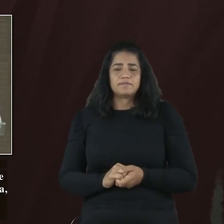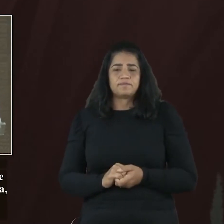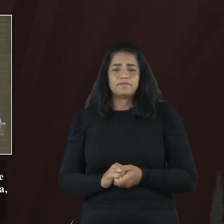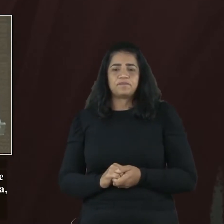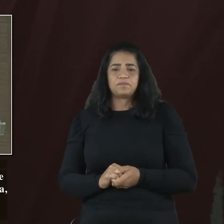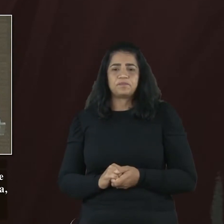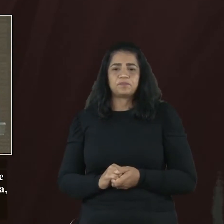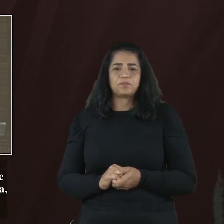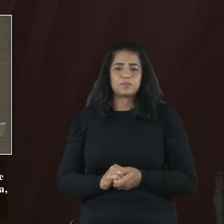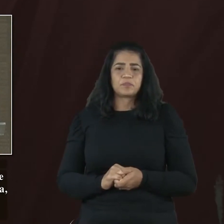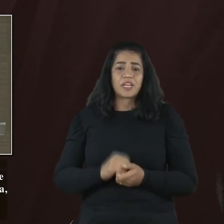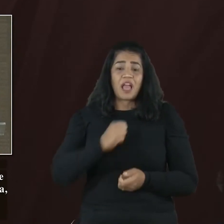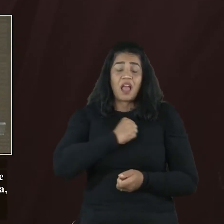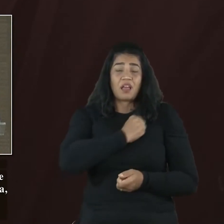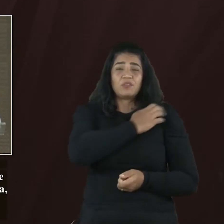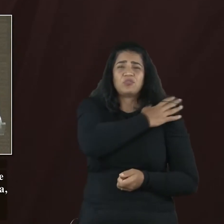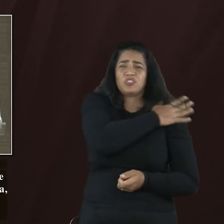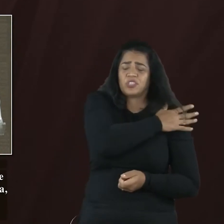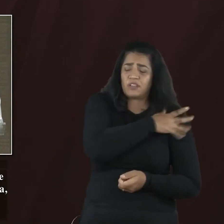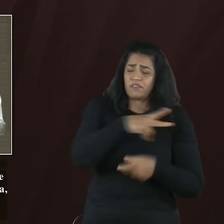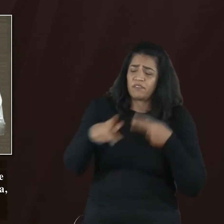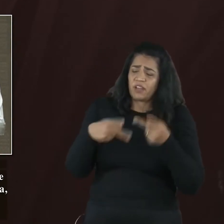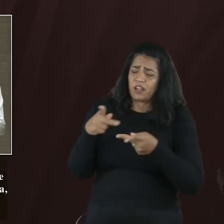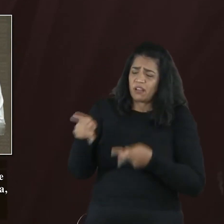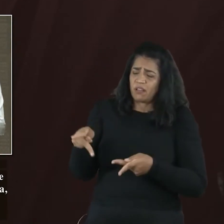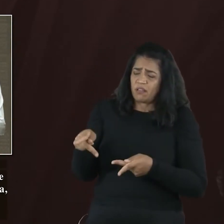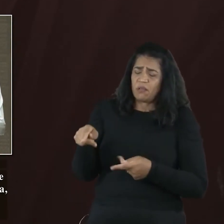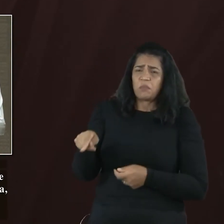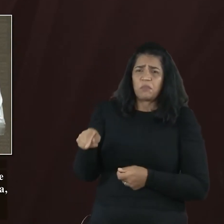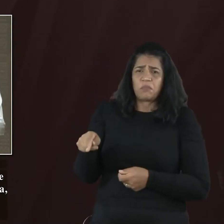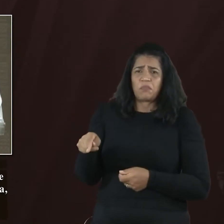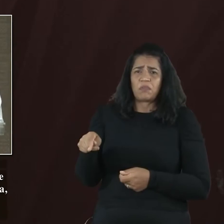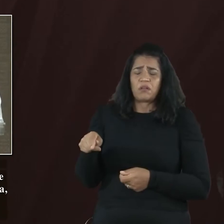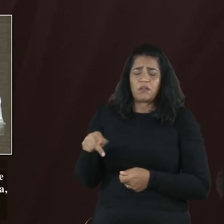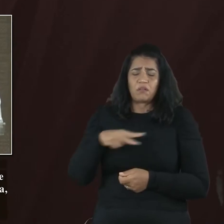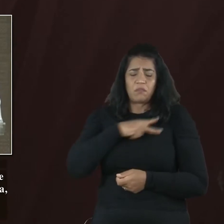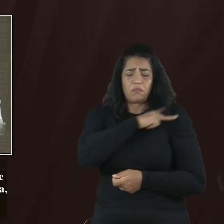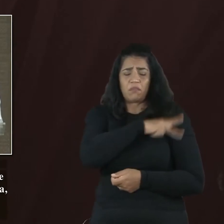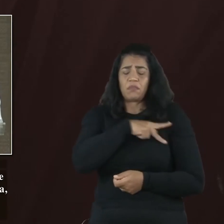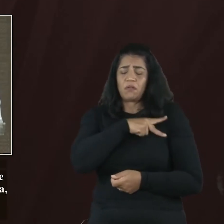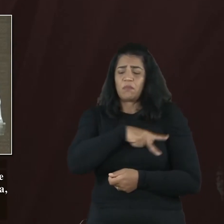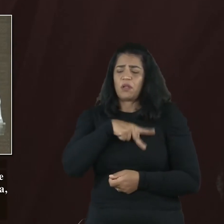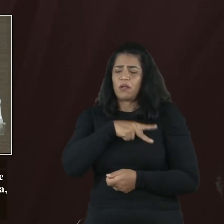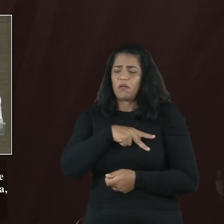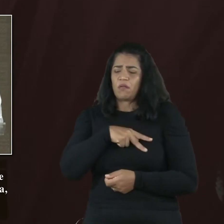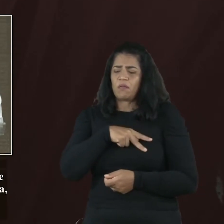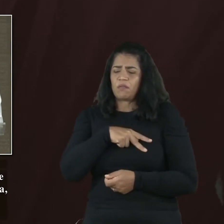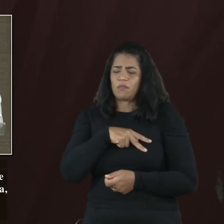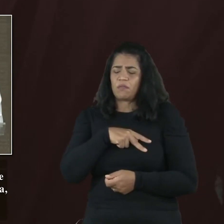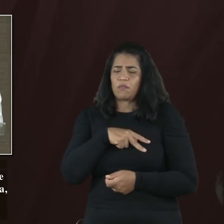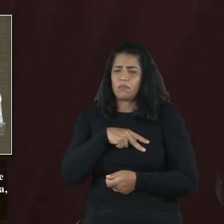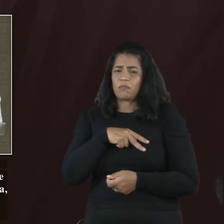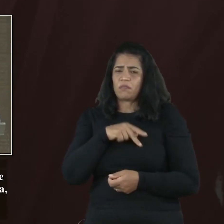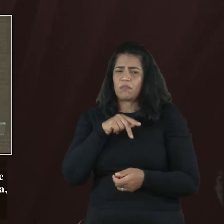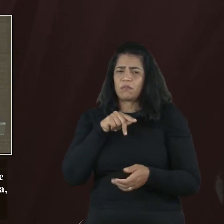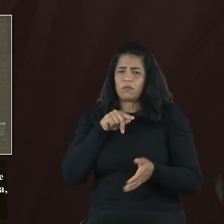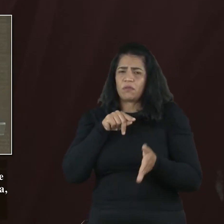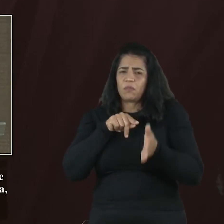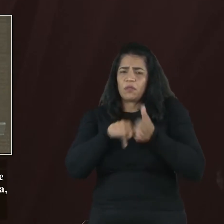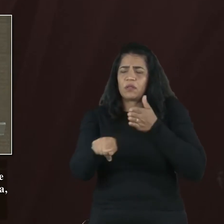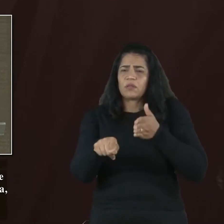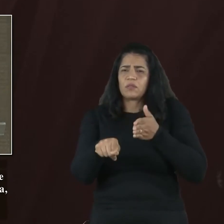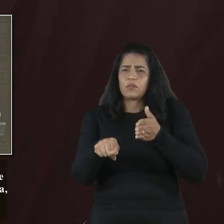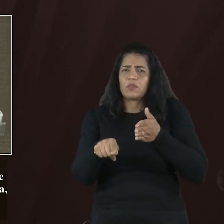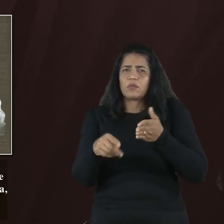ser-vos-á porventura lícito açoitar um cidadão romano sem estar condenado? Irmãos, existe